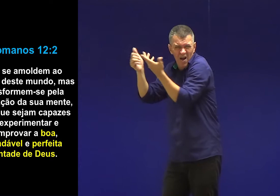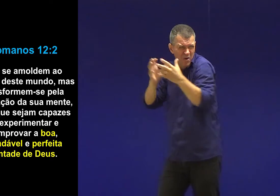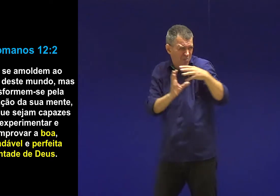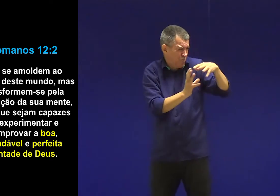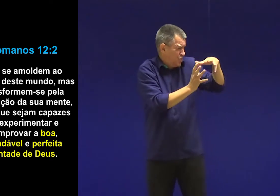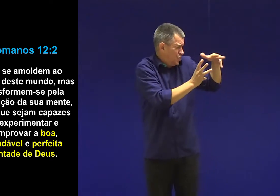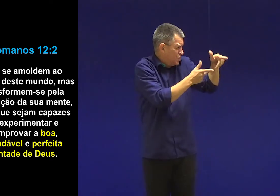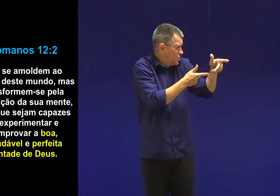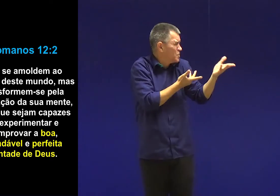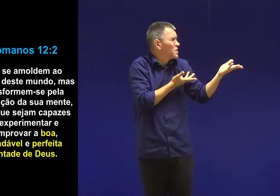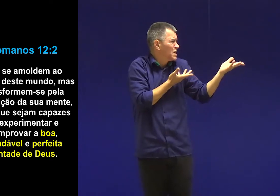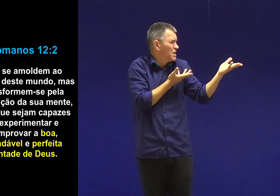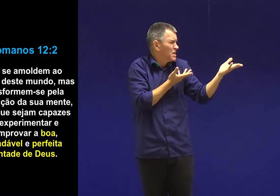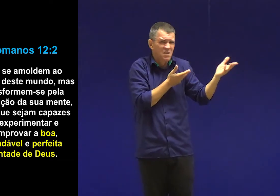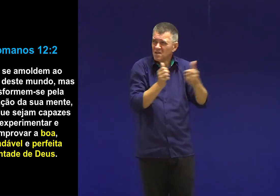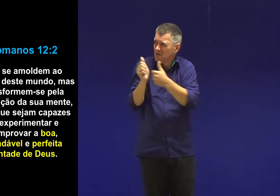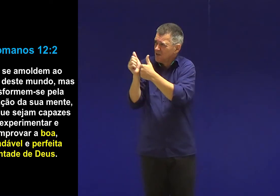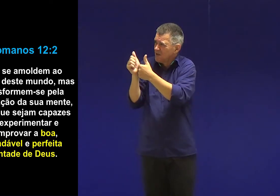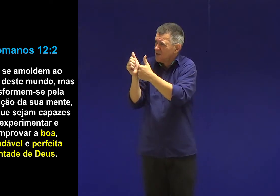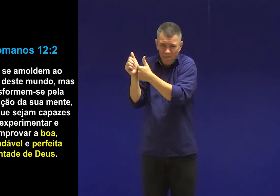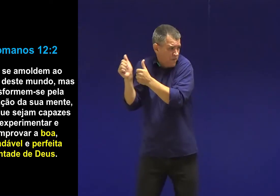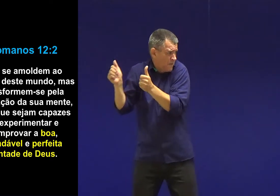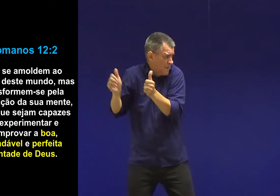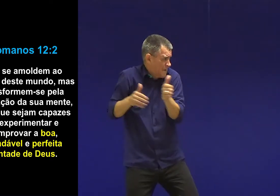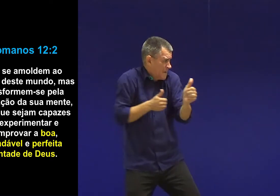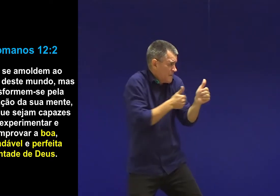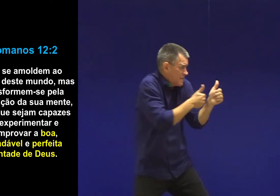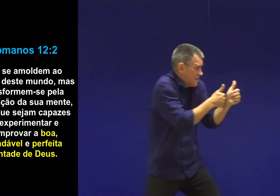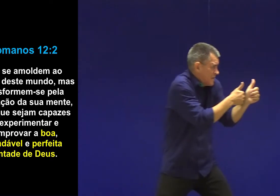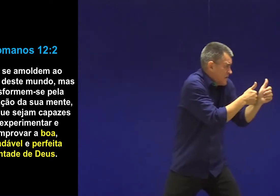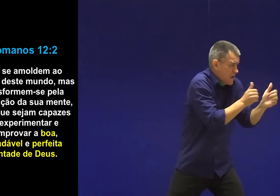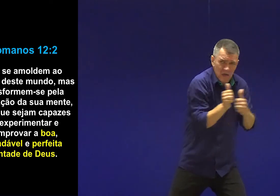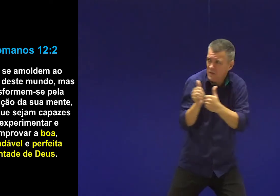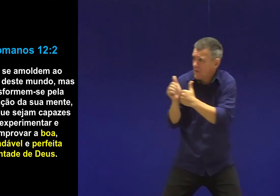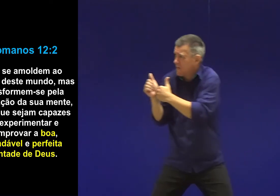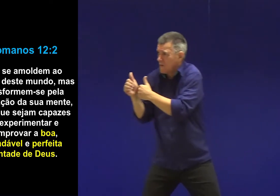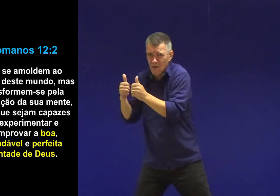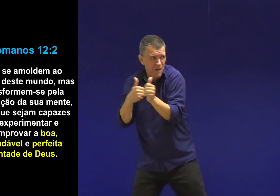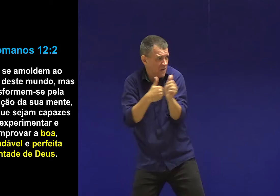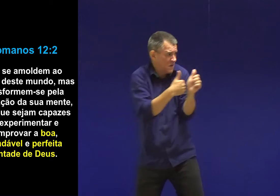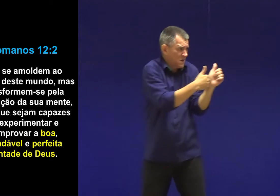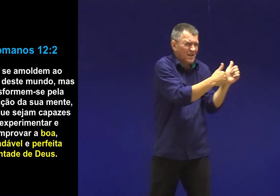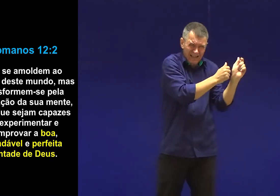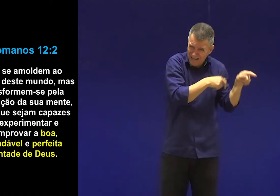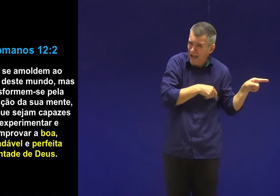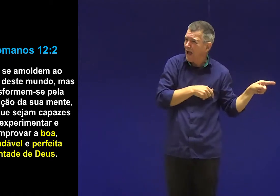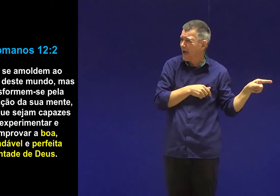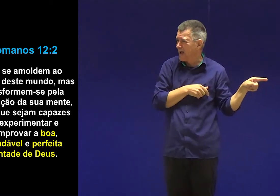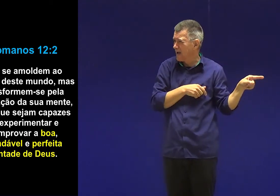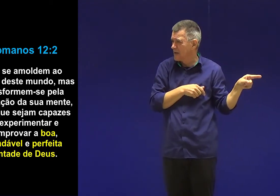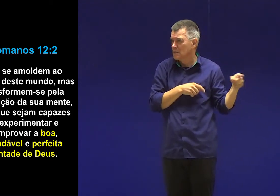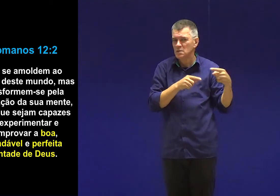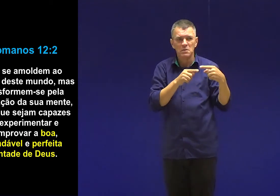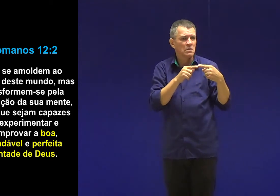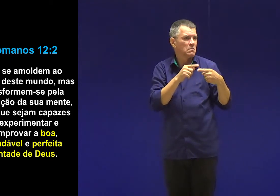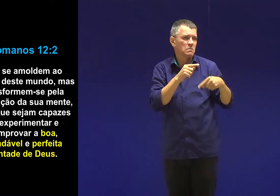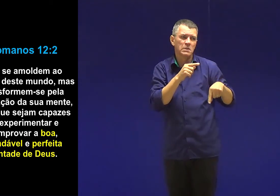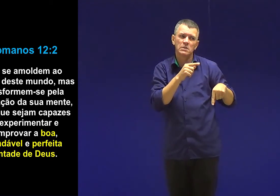Jesus que está sempre conosco. Mas aí então você segue o mundo e as duas coisas